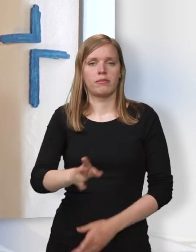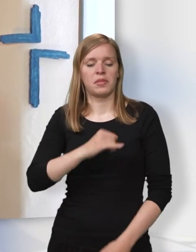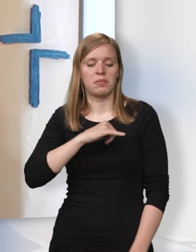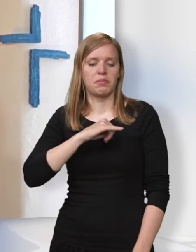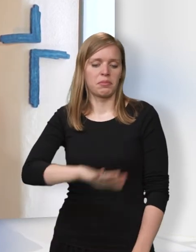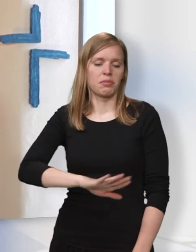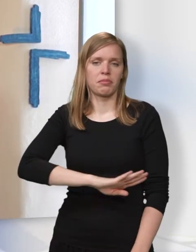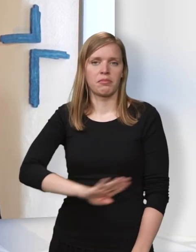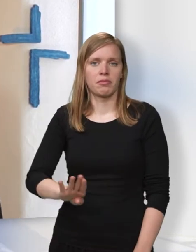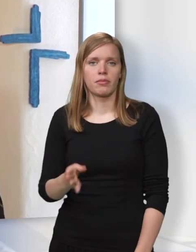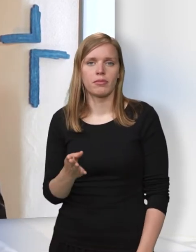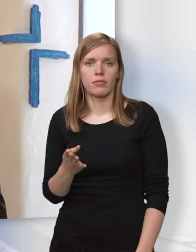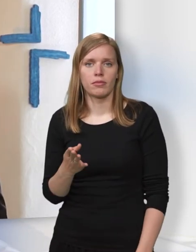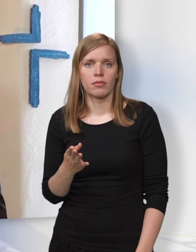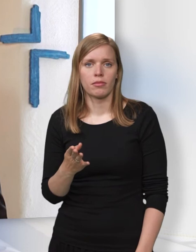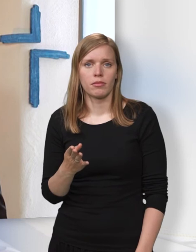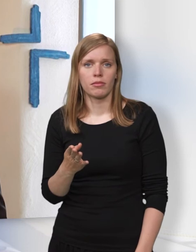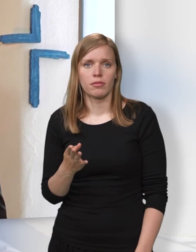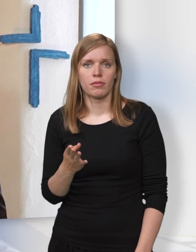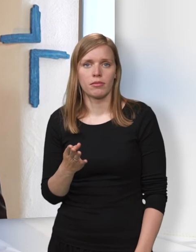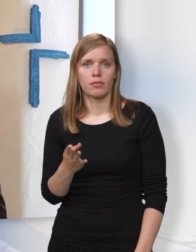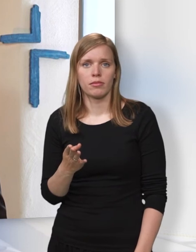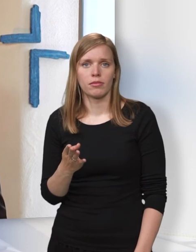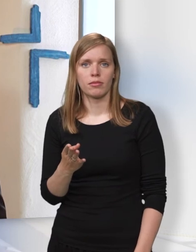interessiert für uns.